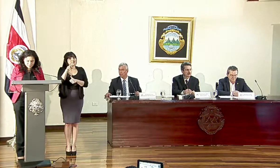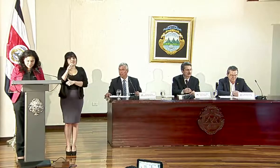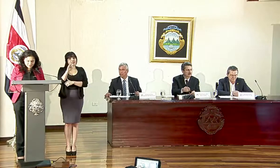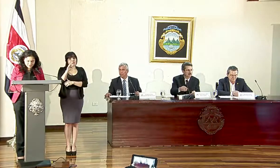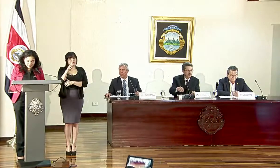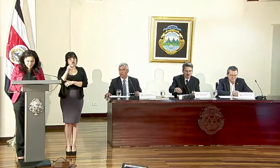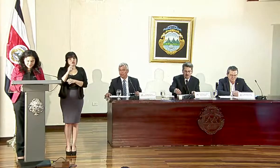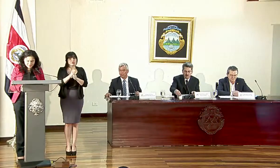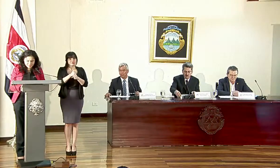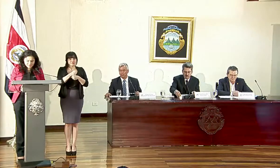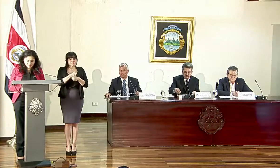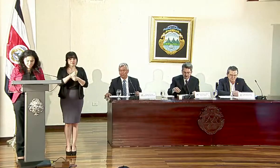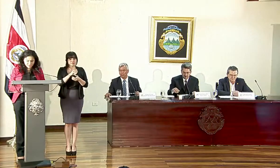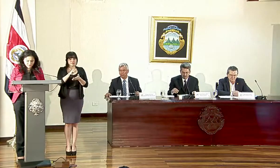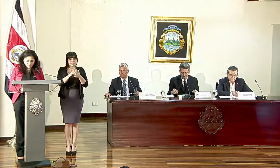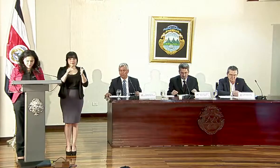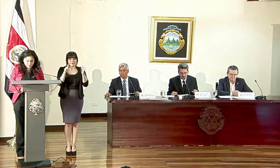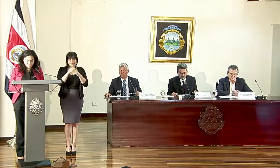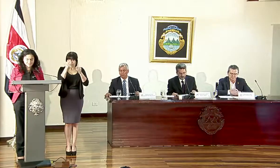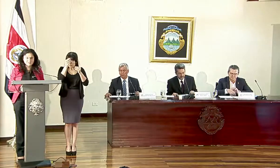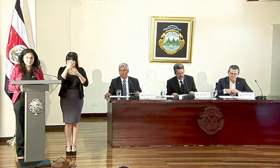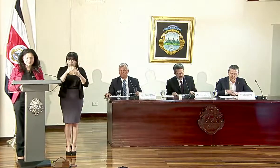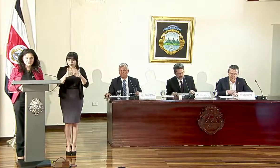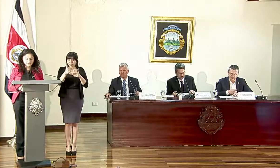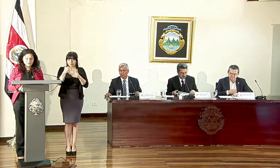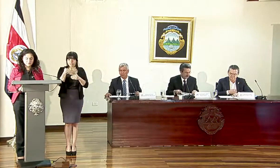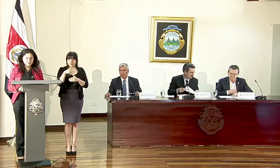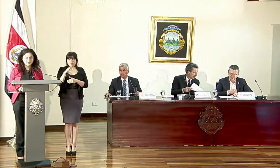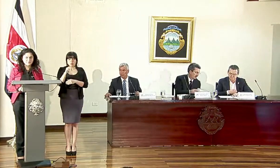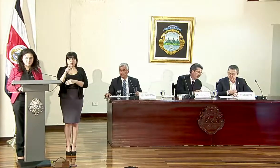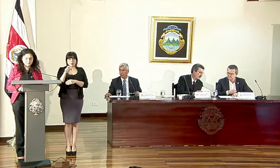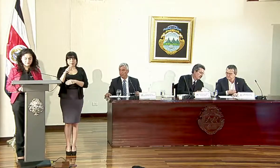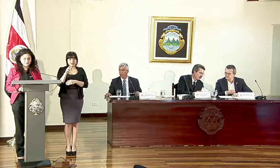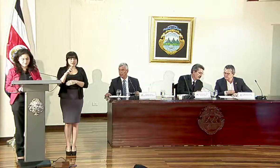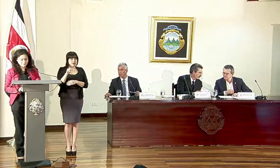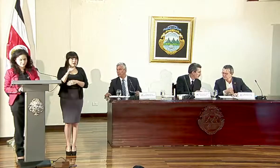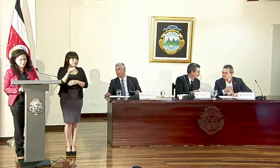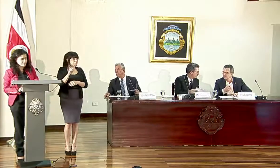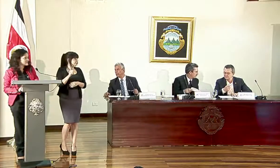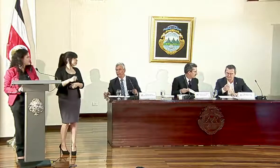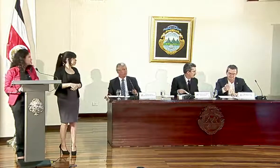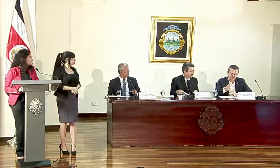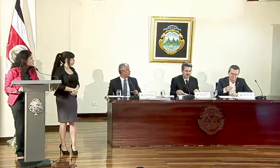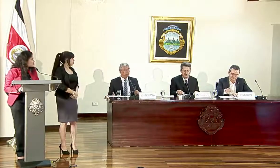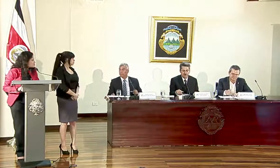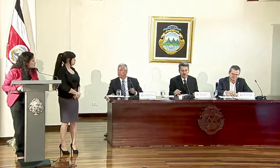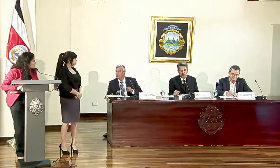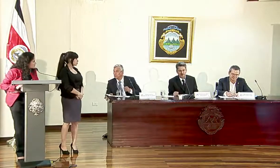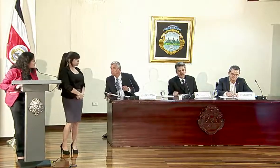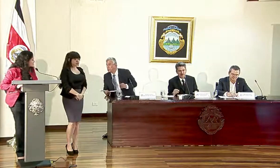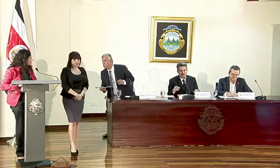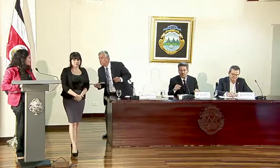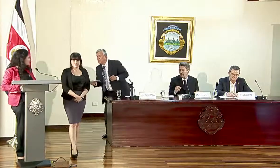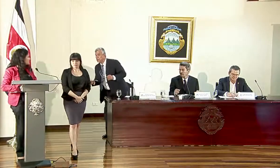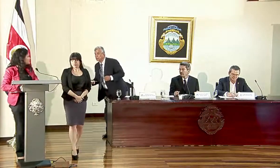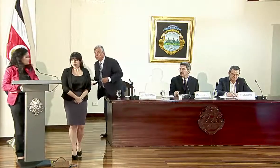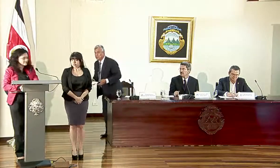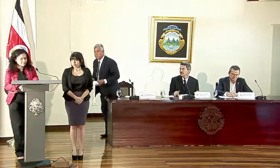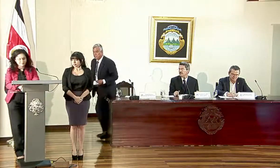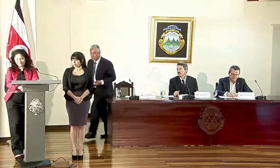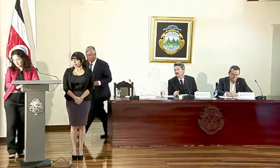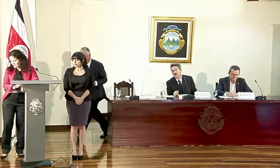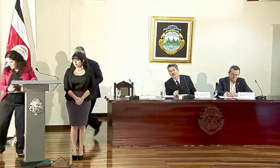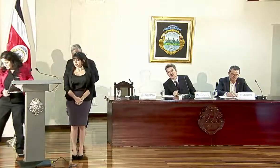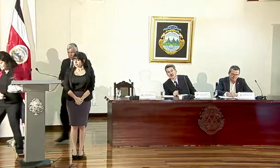Víctor realizando este pequeño informe y después al señor Wilmer Ramos. Si gusta, don Víctor, hacerlo desde aquí